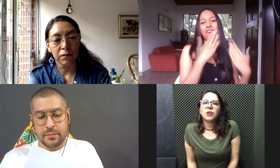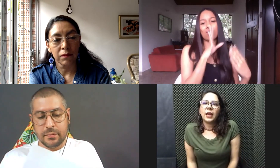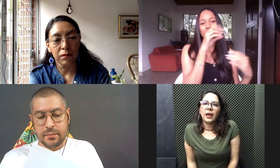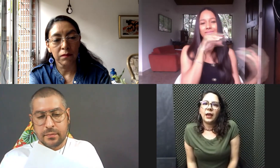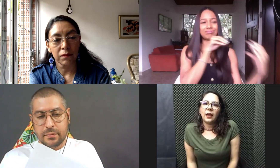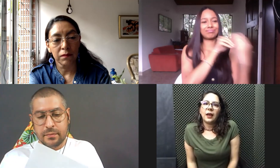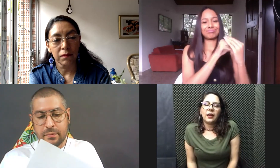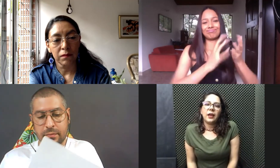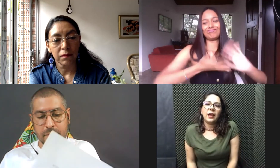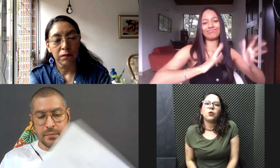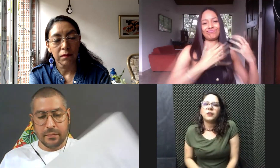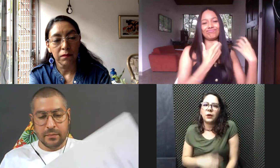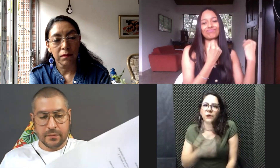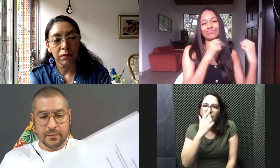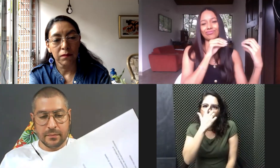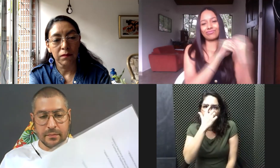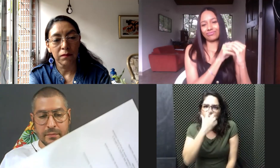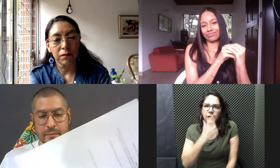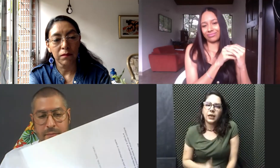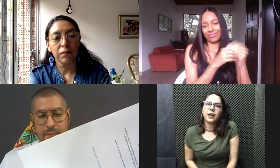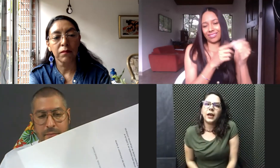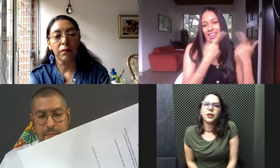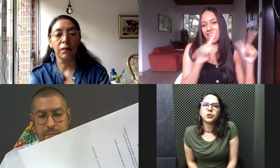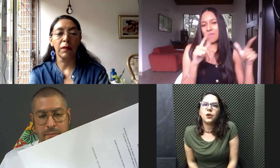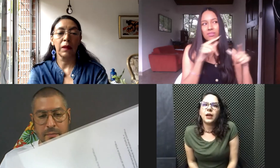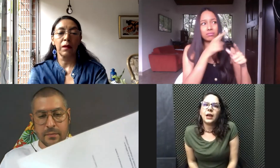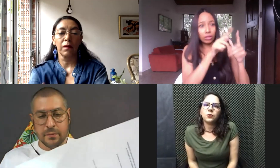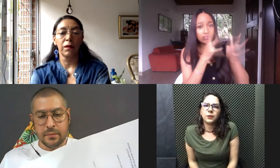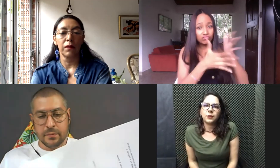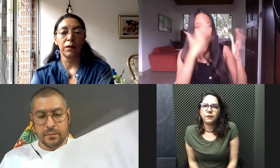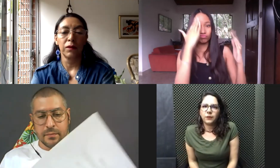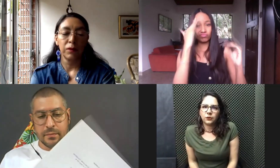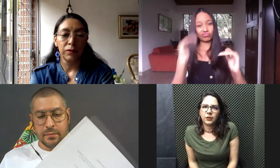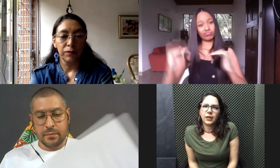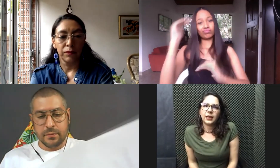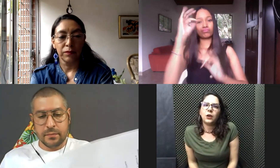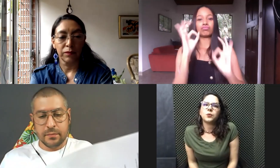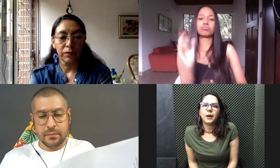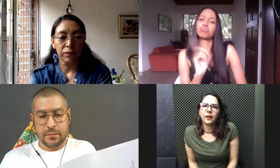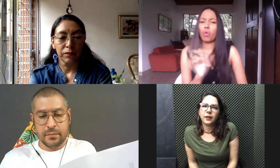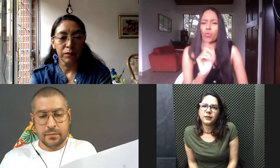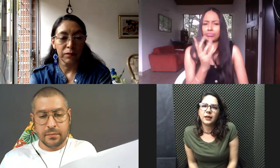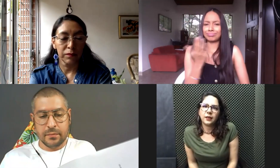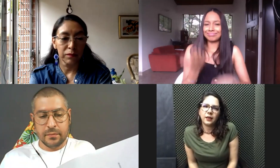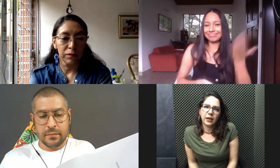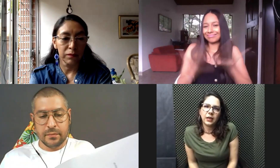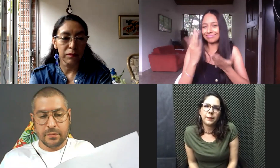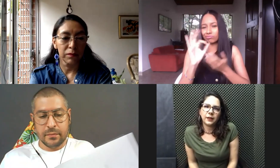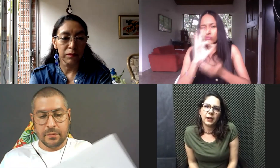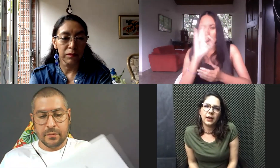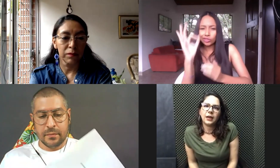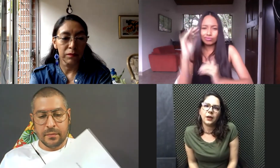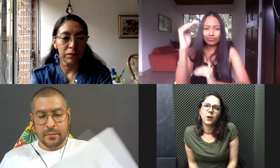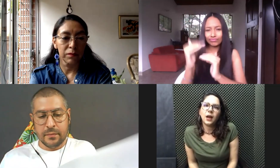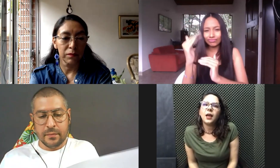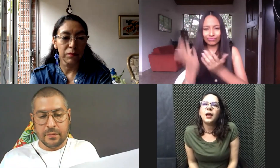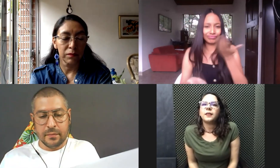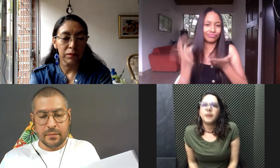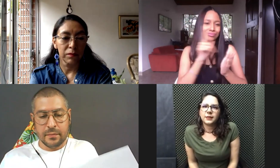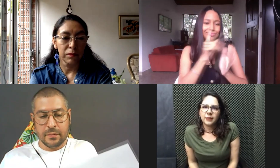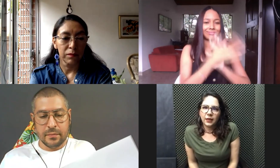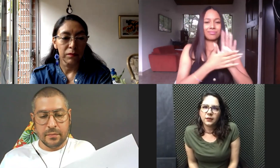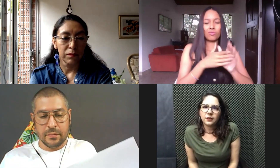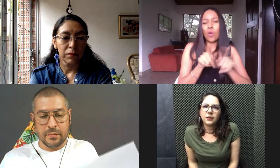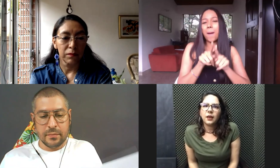debemos encontrar un ajuste. Y de hecho, el ajuste perfecto sería que los padres accedieran y aprendieran la lengua